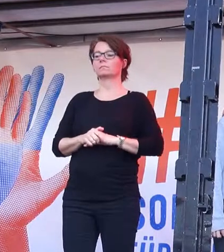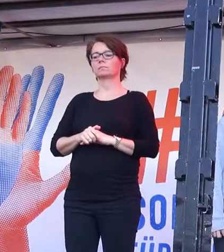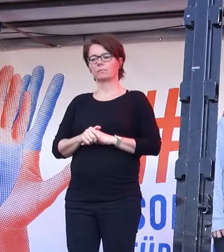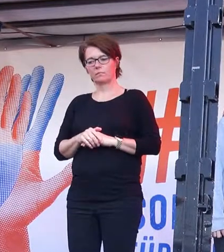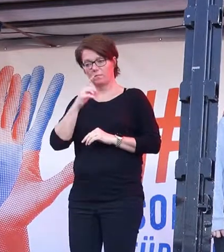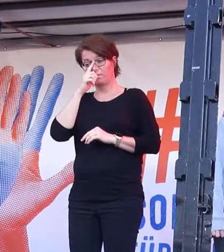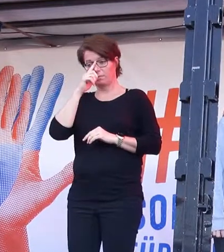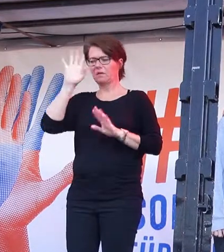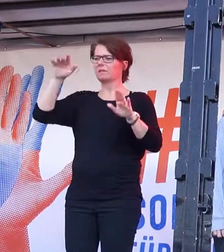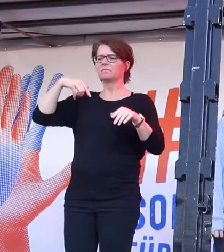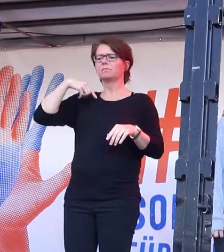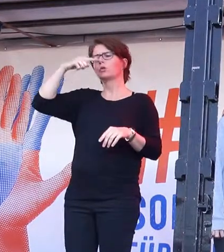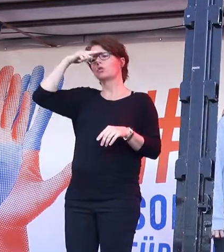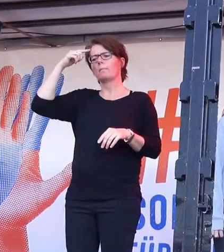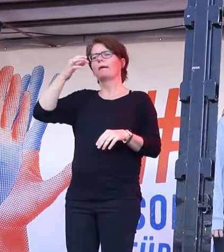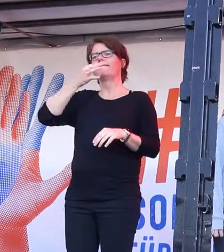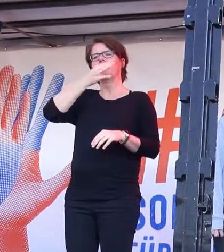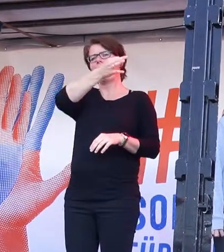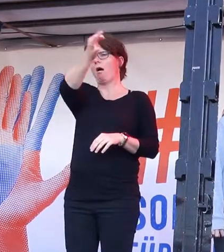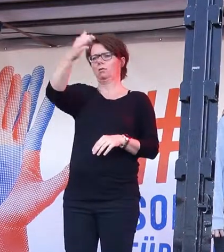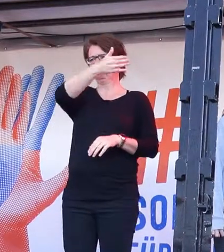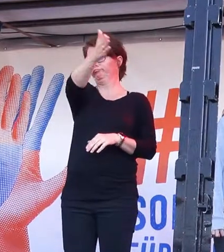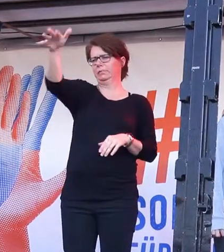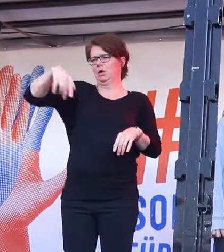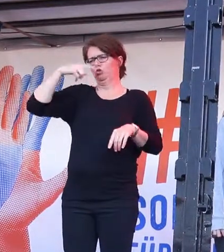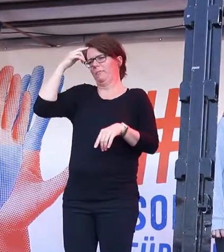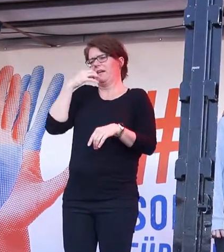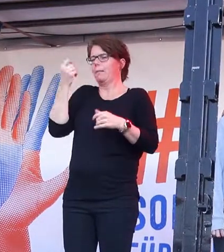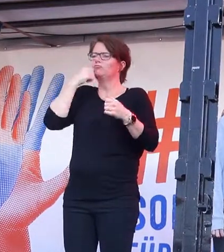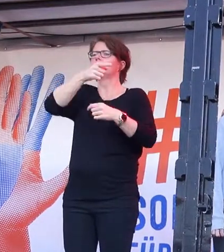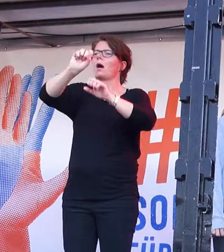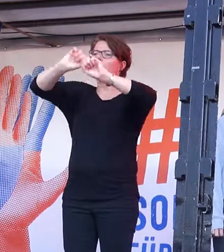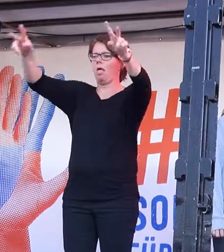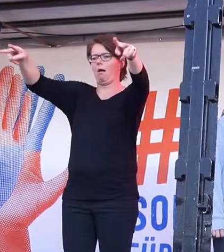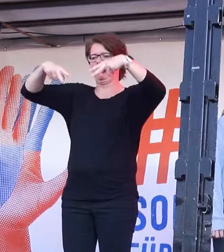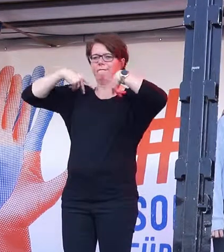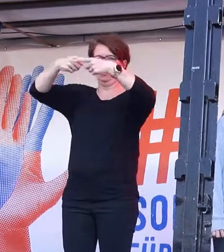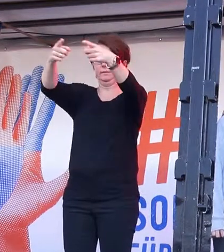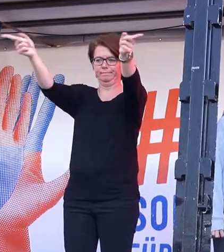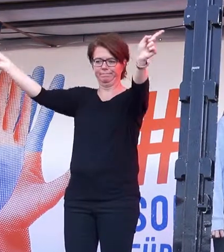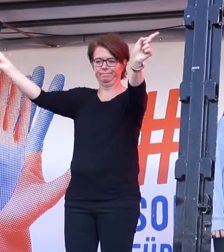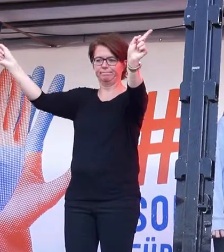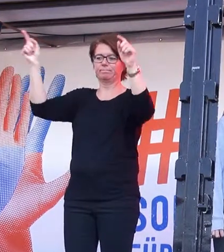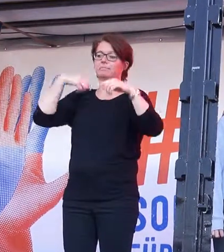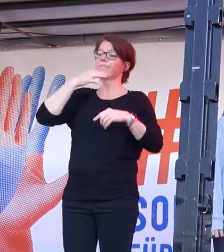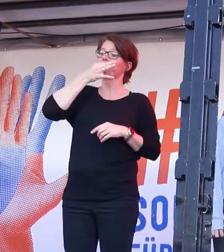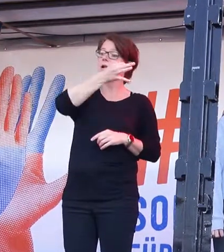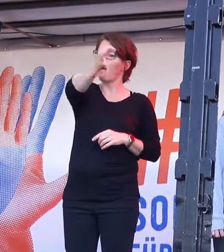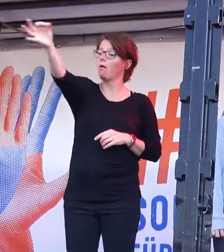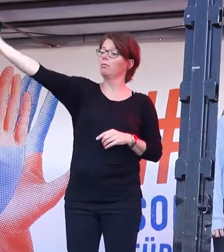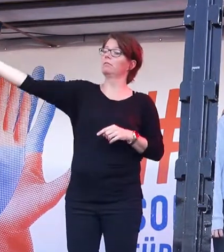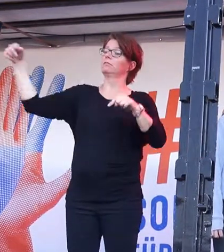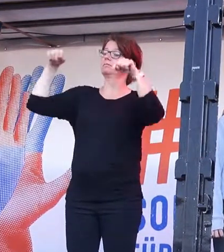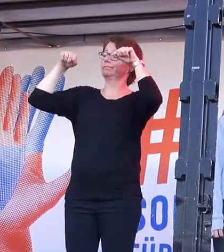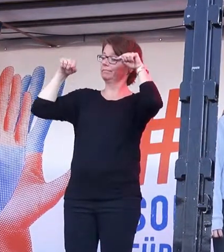klar und deutlich antwortet. Ich will euch wirklich fragen, ist das das Land der Täter?